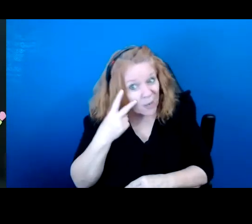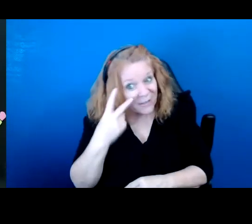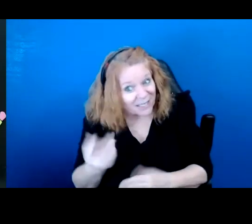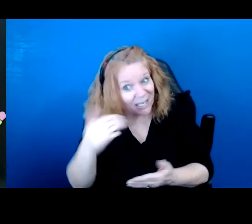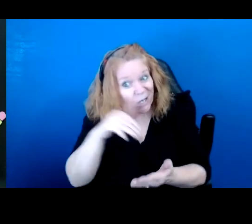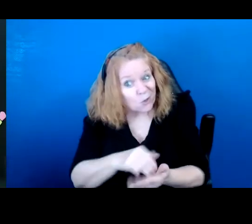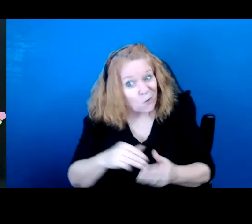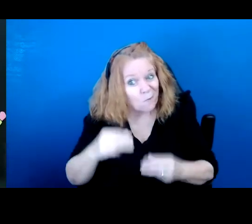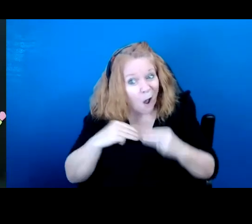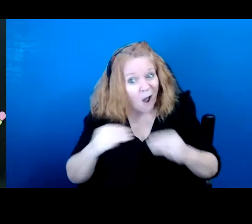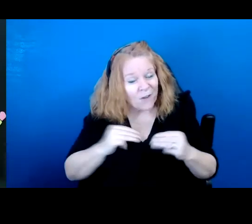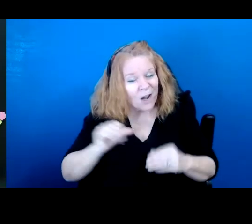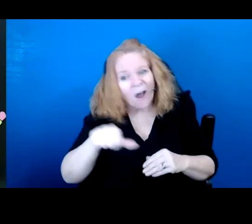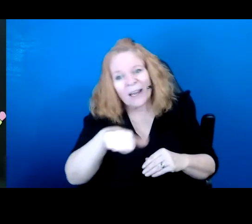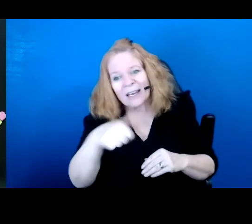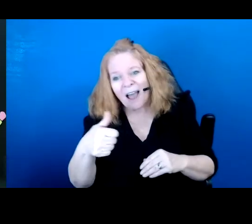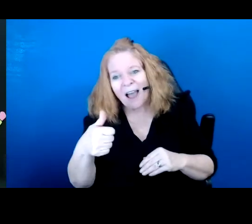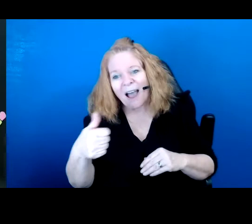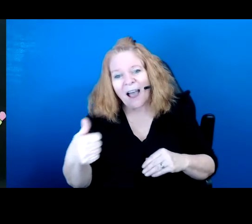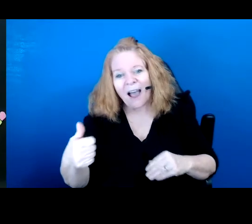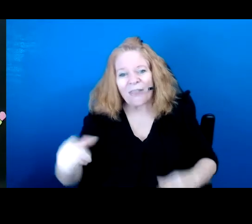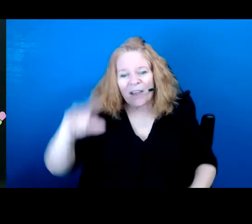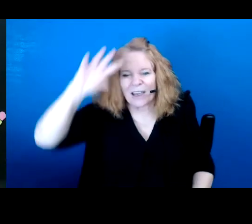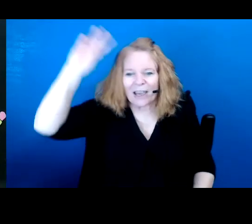otros días soleados marvin